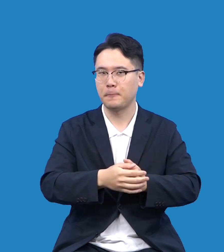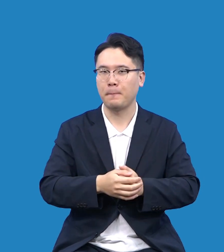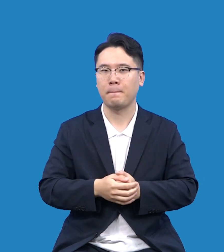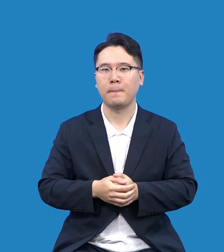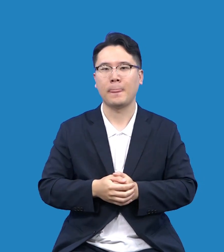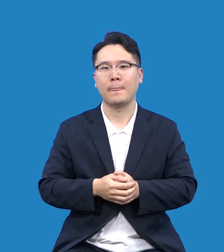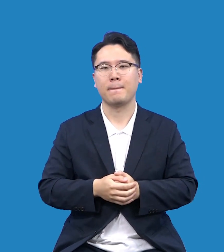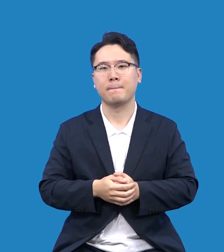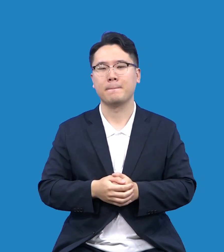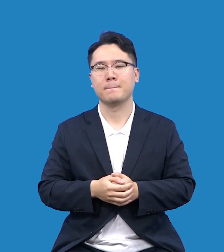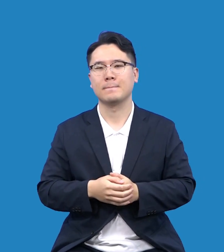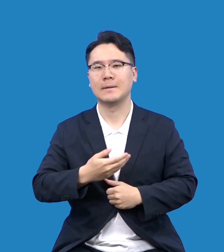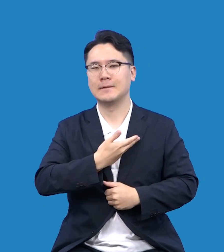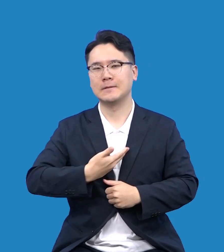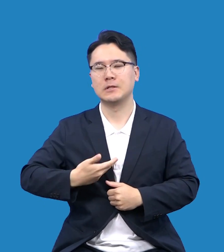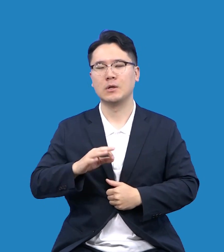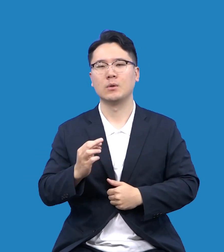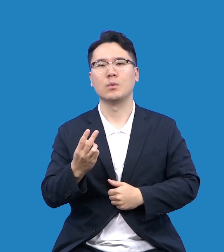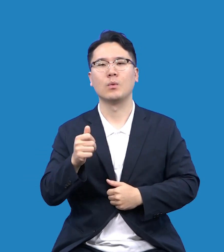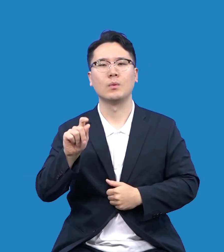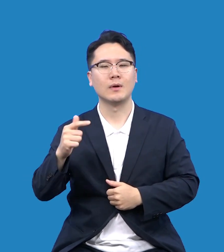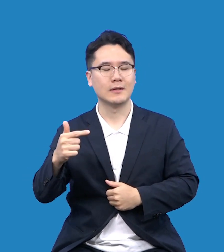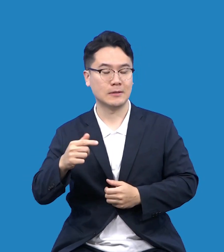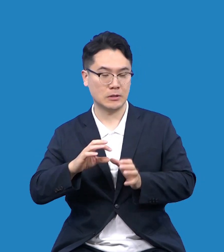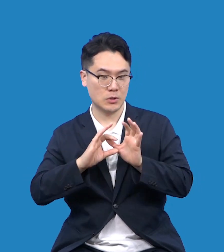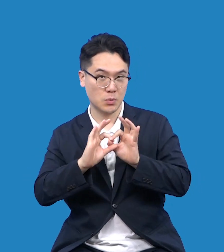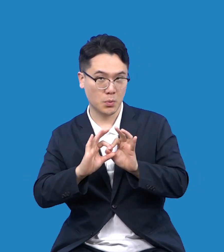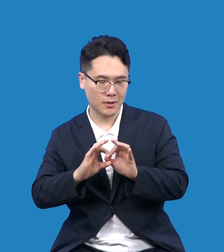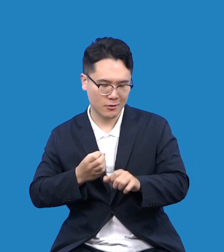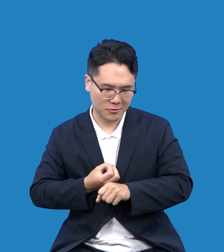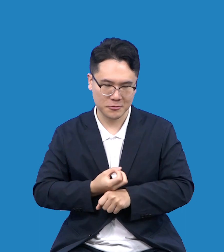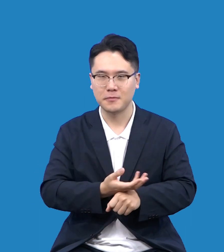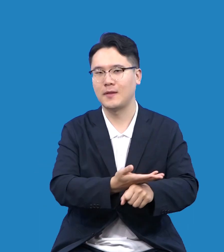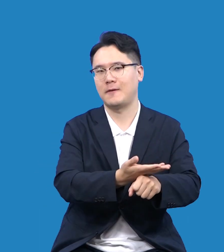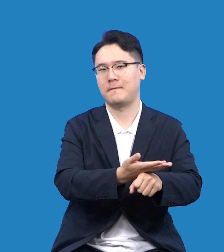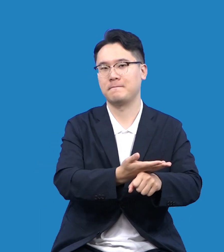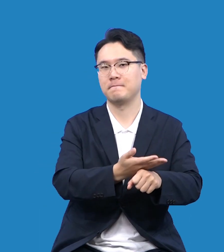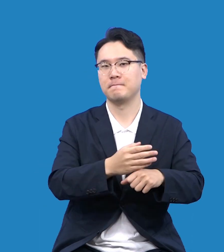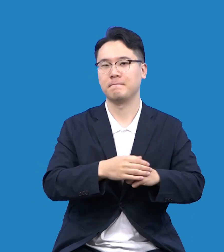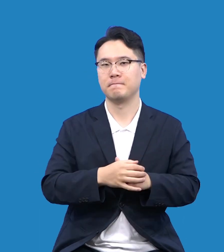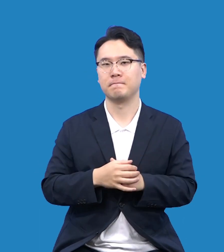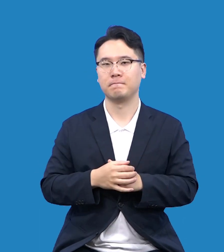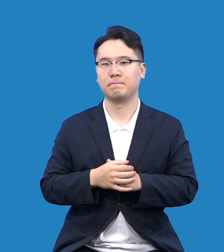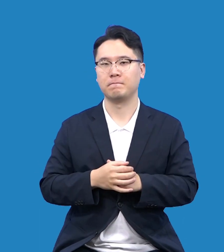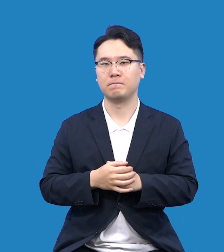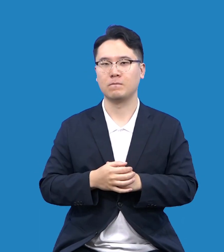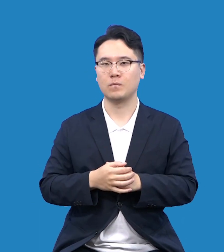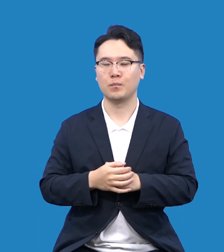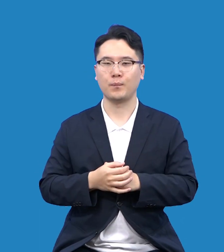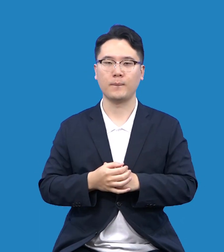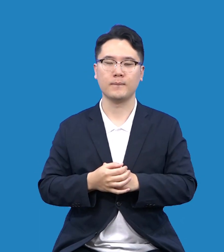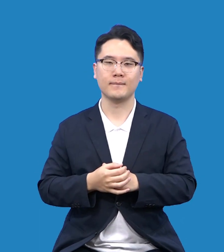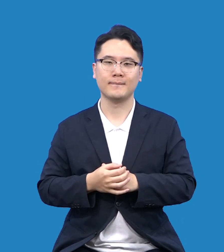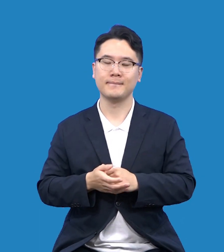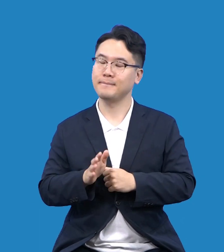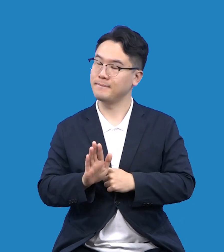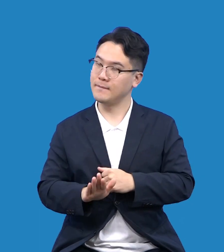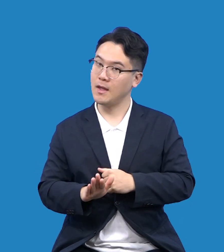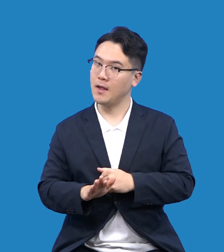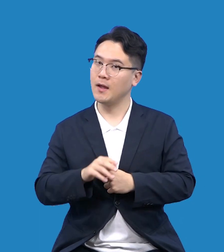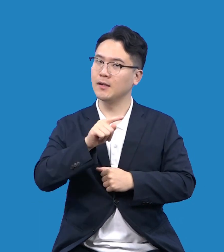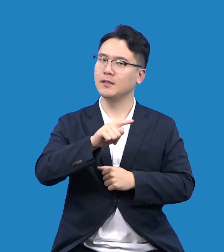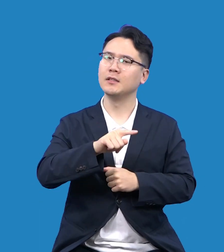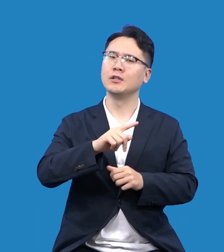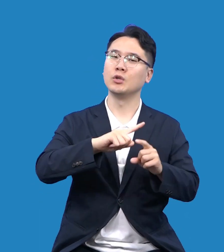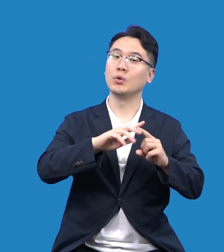통해서 그 편지를 전달합니다. 그런데 한 교회, 그것은 어쩌면 모든 시대의 교회들을